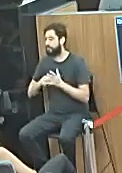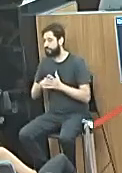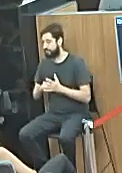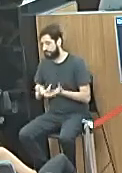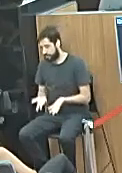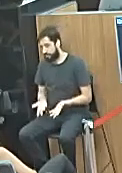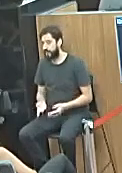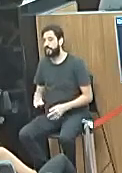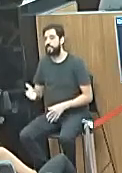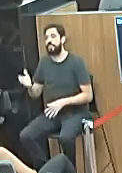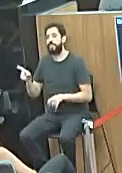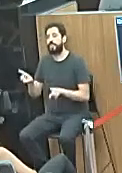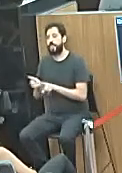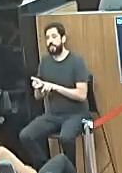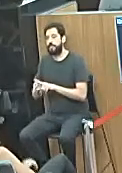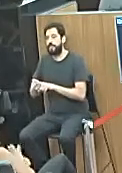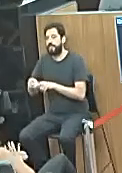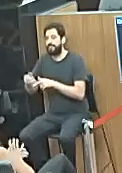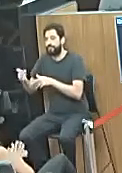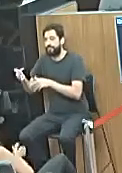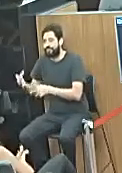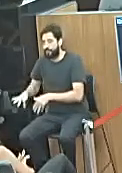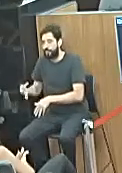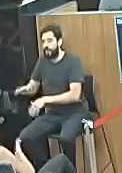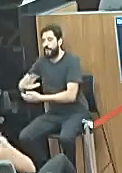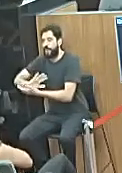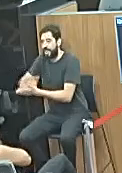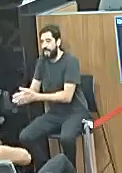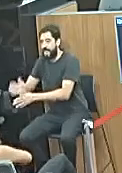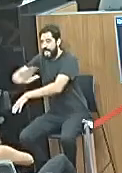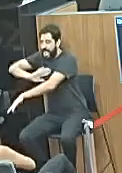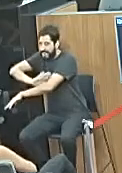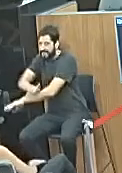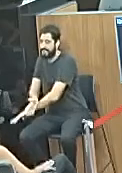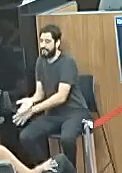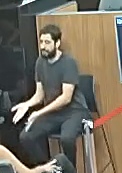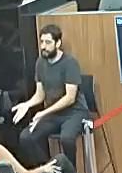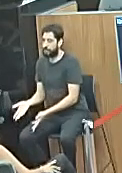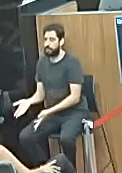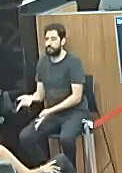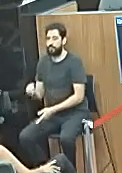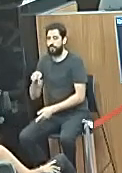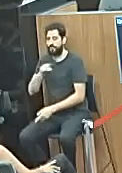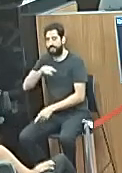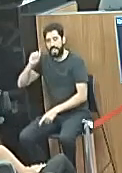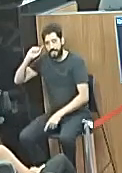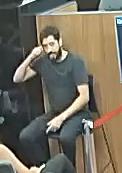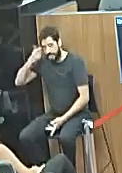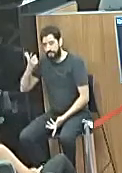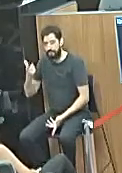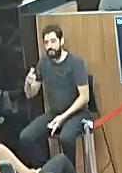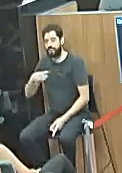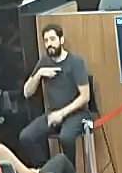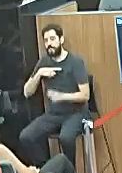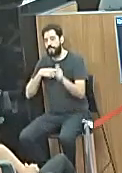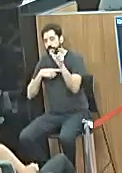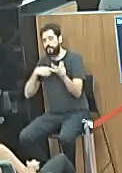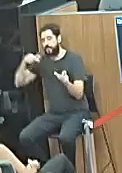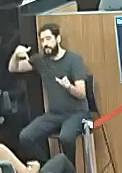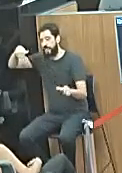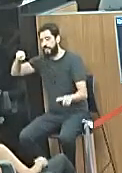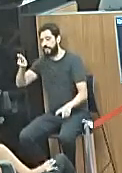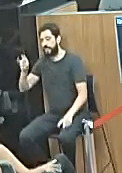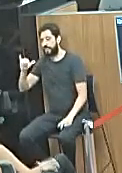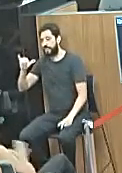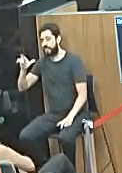racismo que os negros vivem que os quilombos você quer quilombola vive ninguém mais